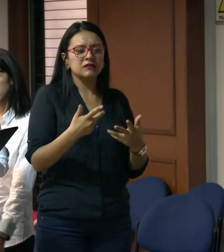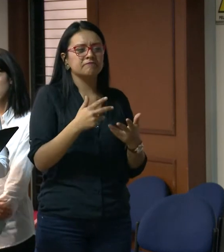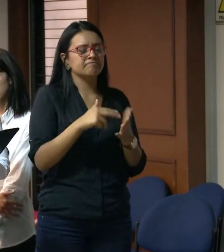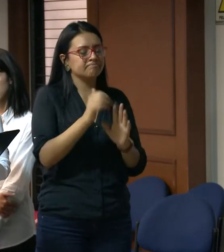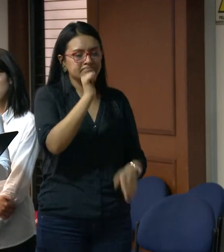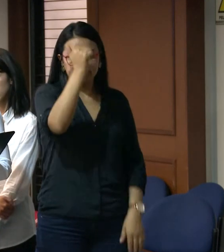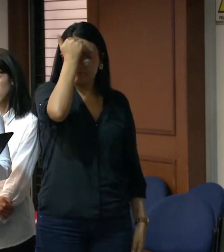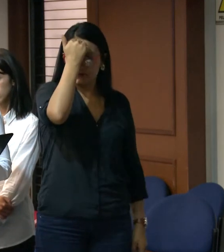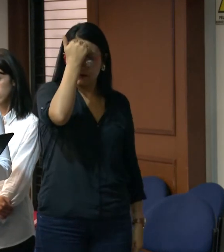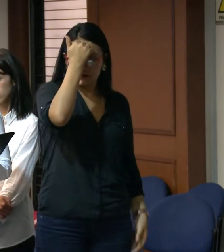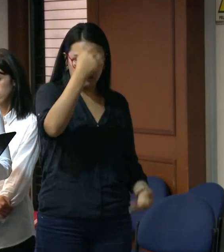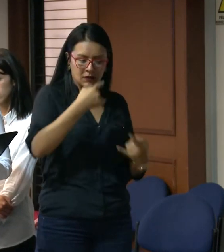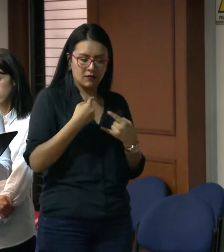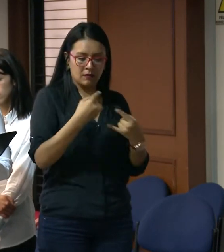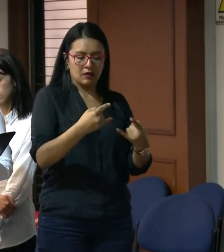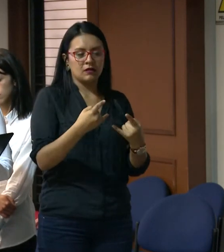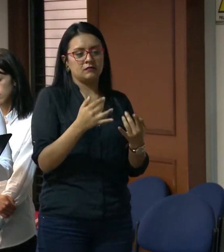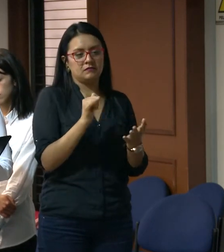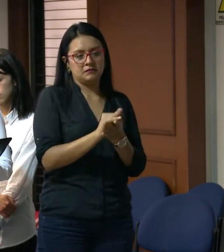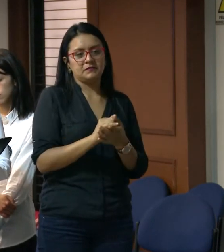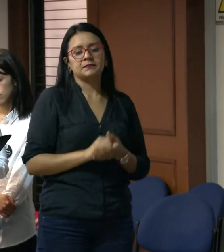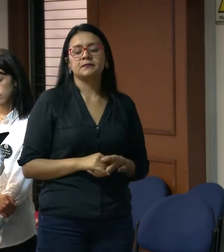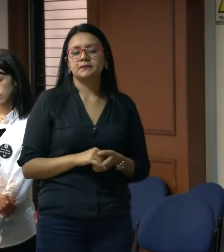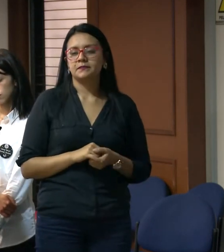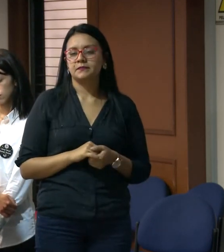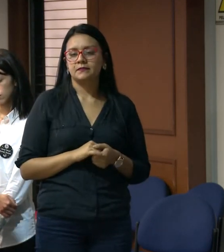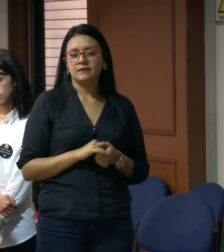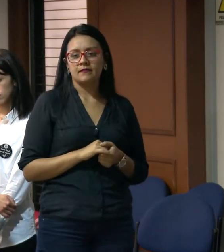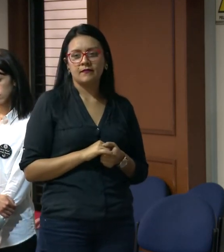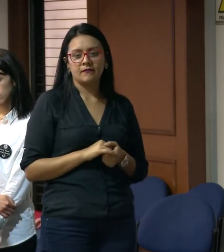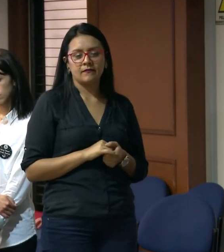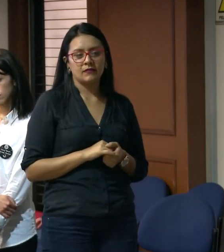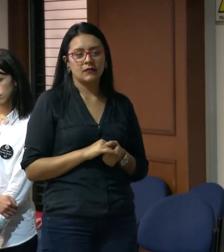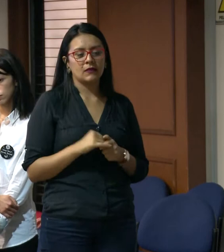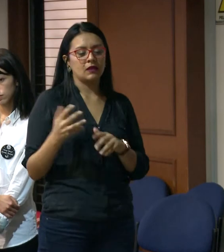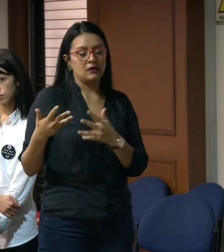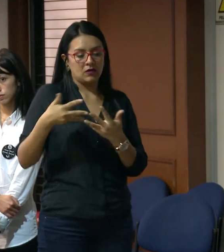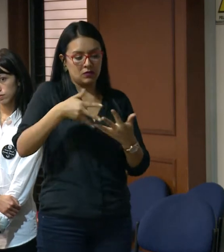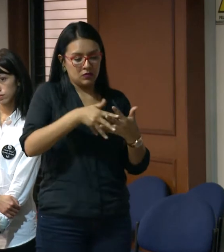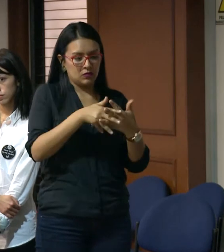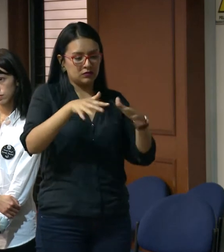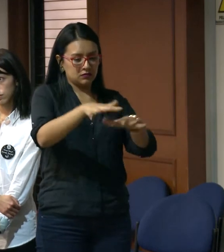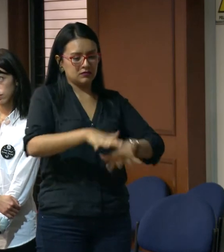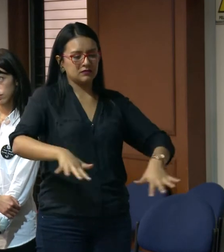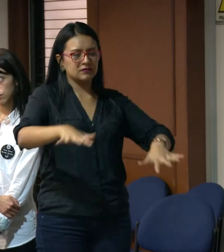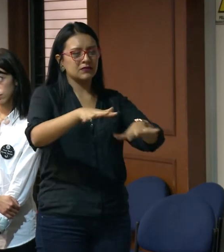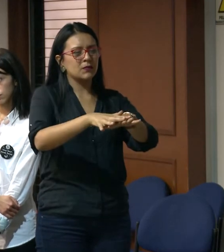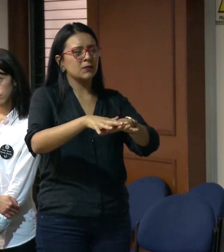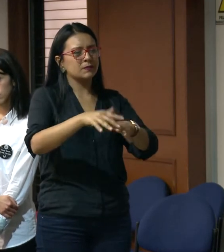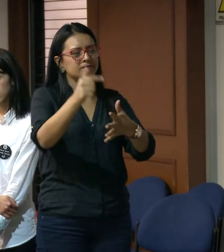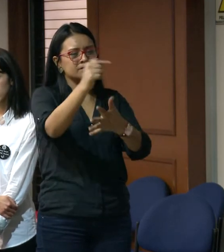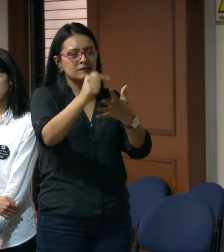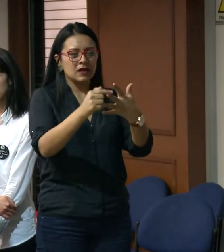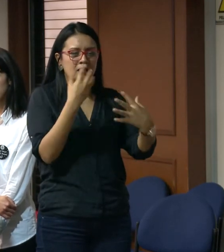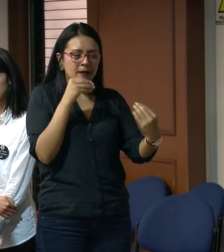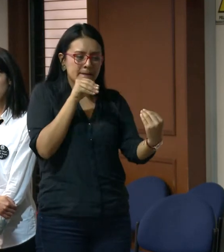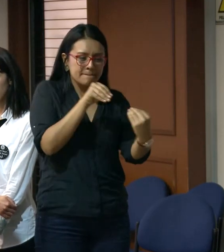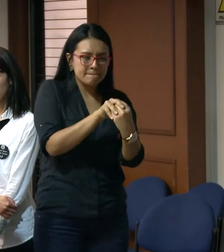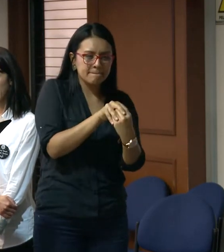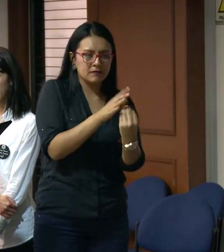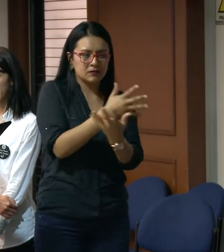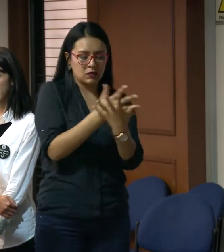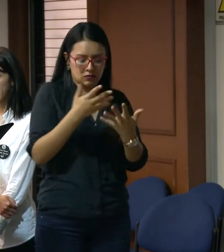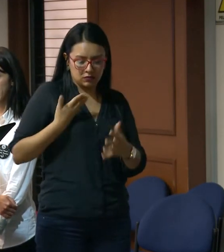algo primordial para el desarrollo de las mismas. En el ajuste en el medio son todas esas adaptaciones que usted